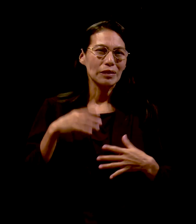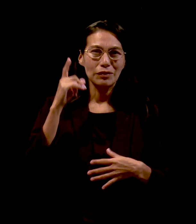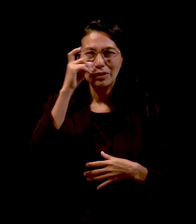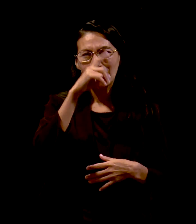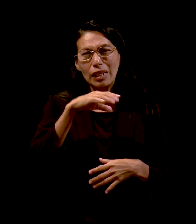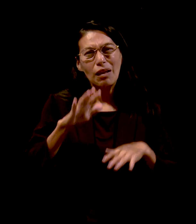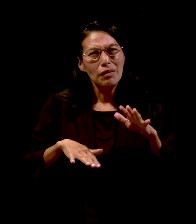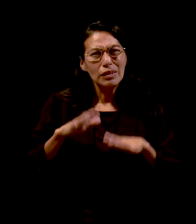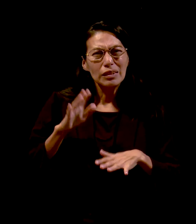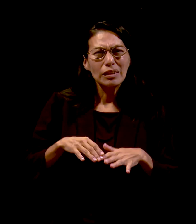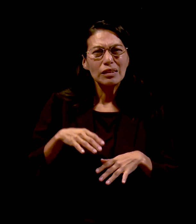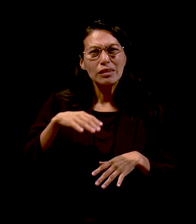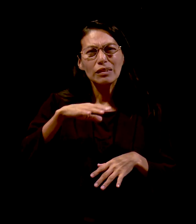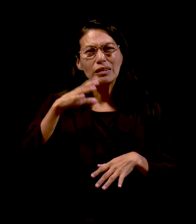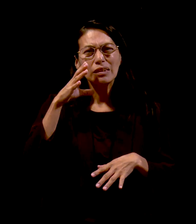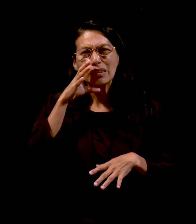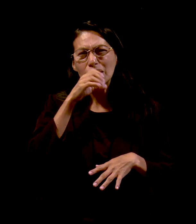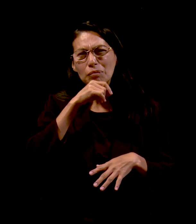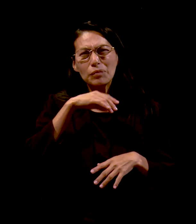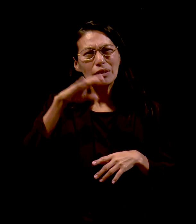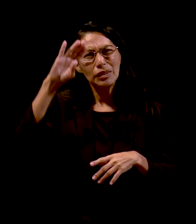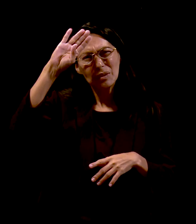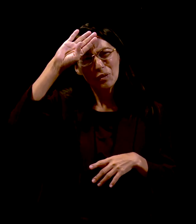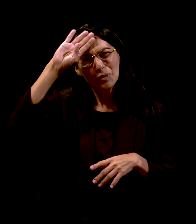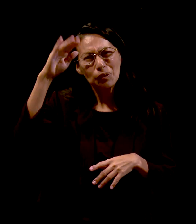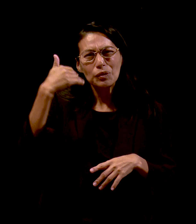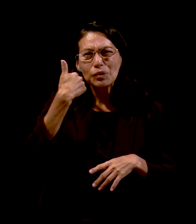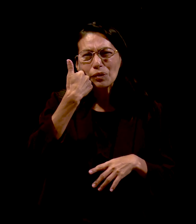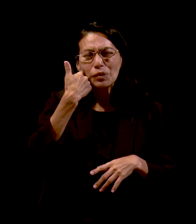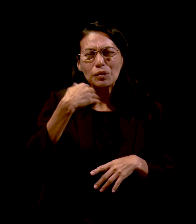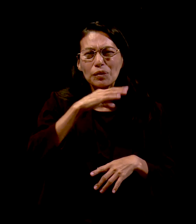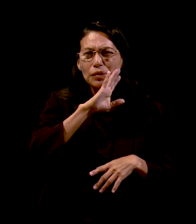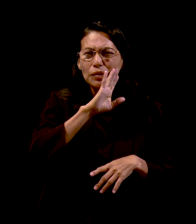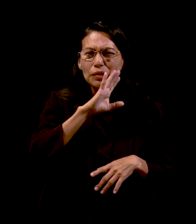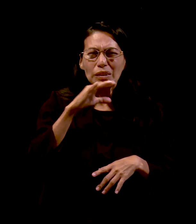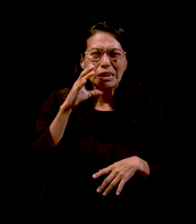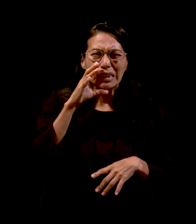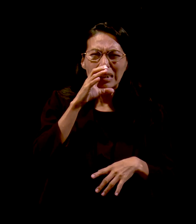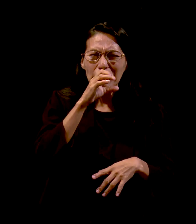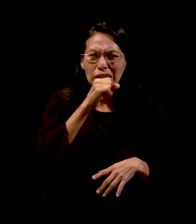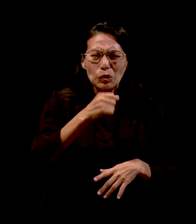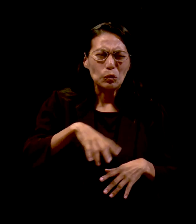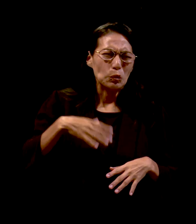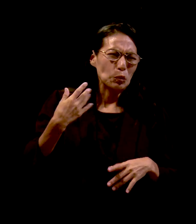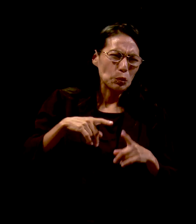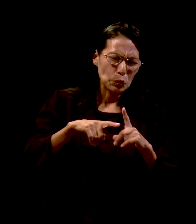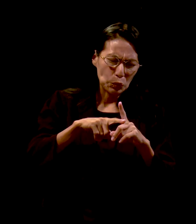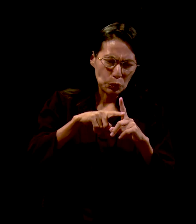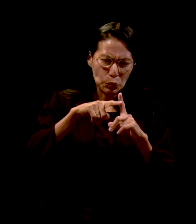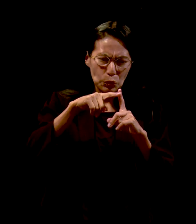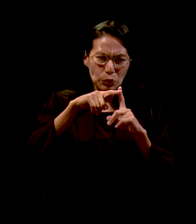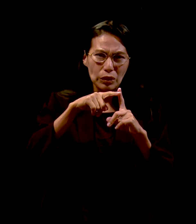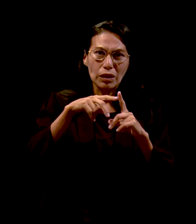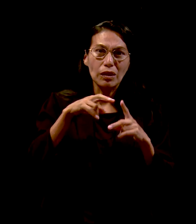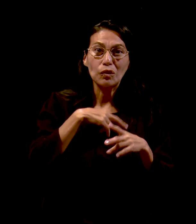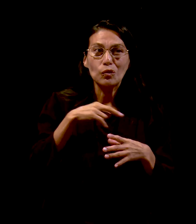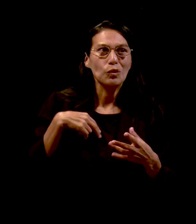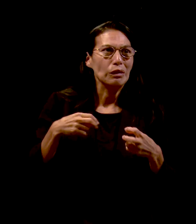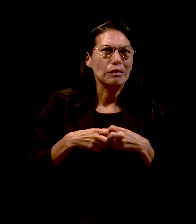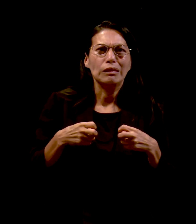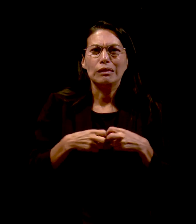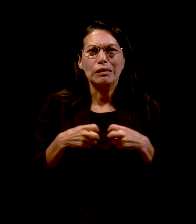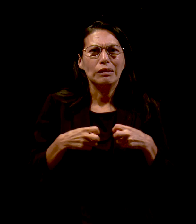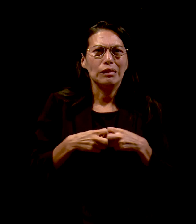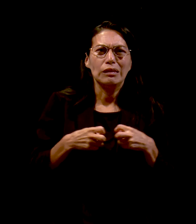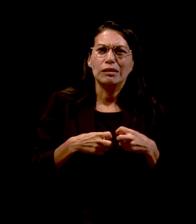la molestia el dolor no teníamos el medicamento y sentíamos desespero como cualquier persona pudiera sentir